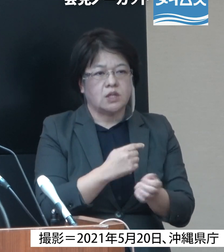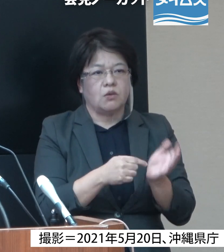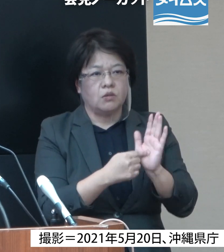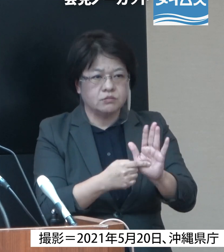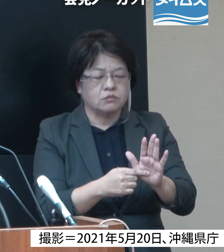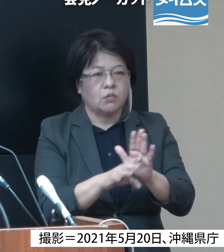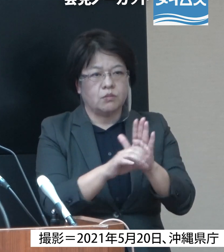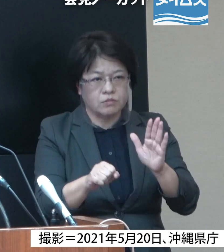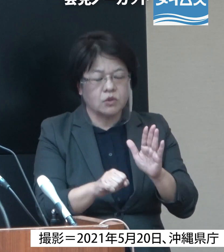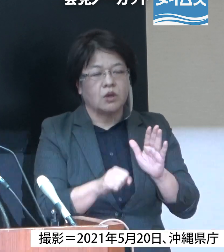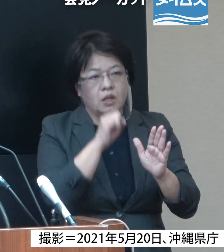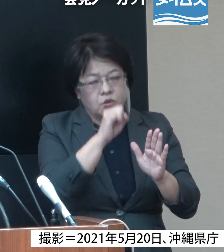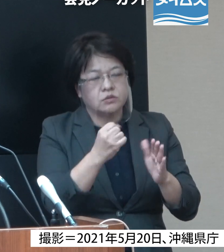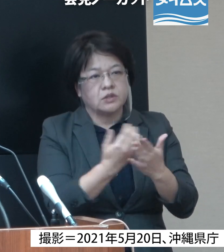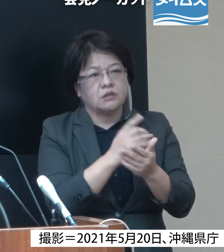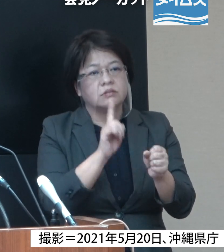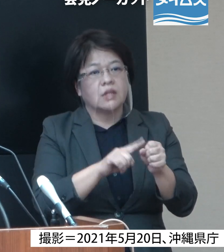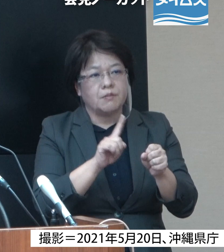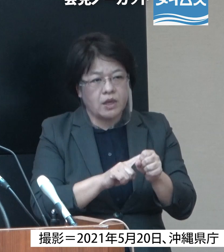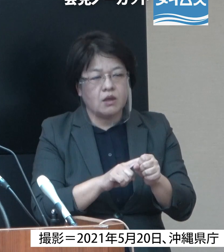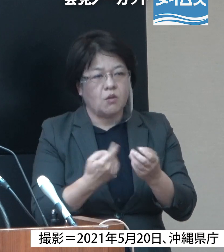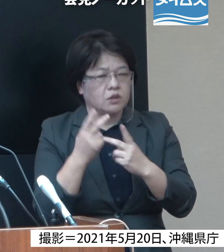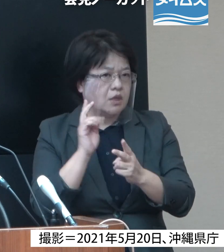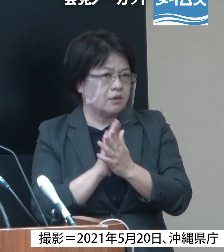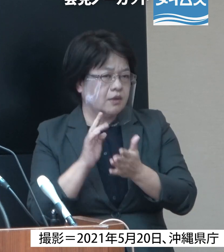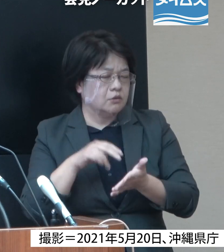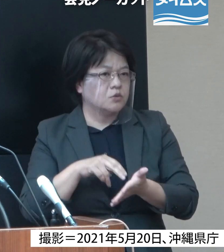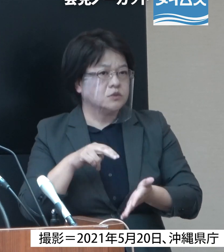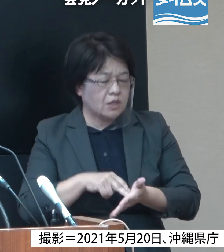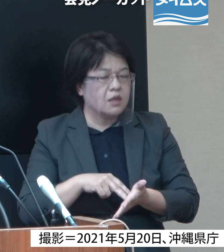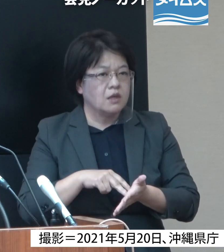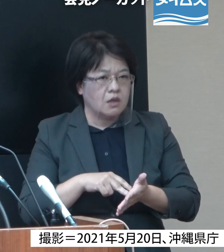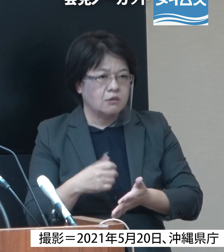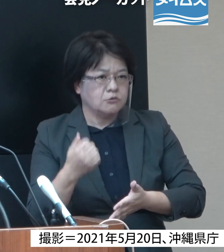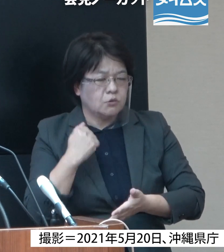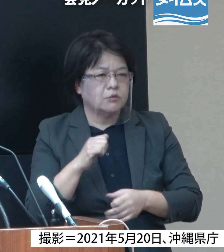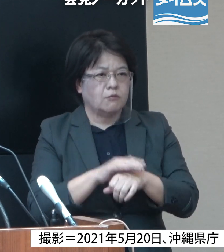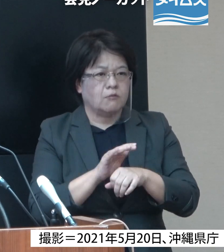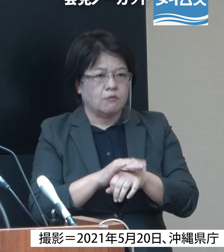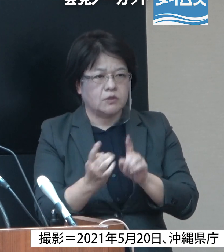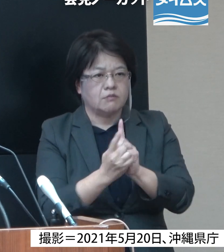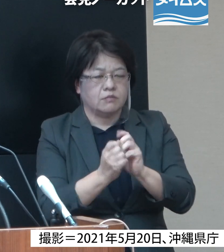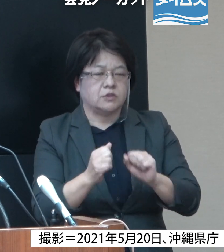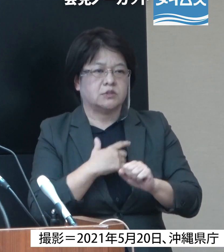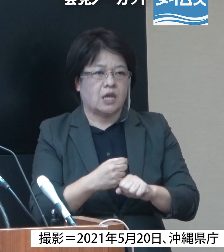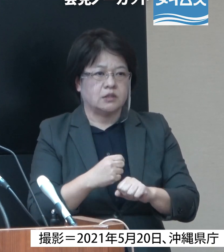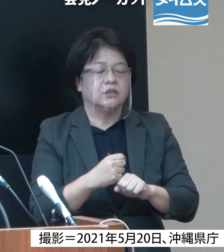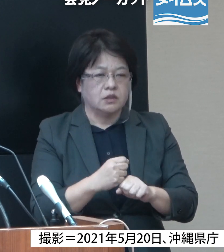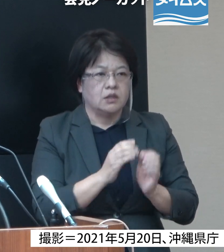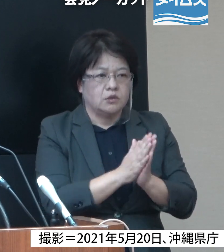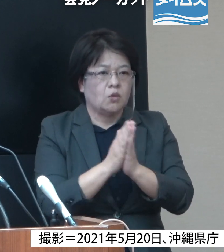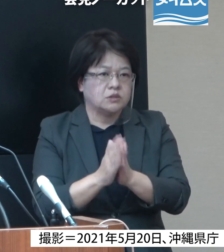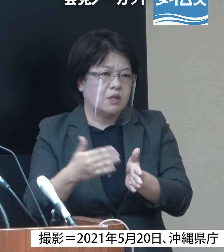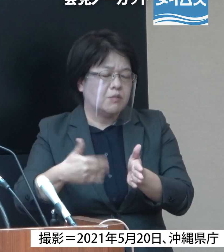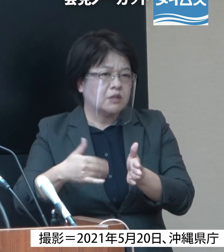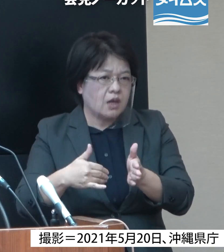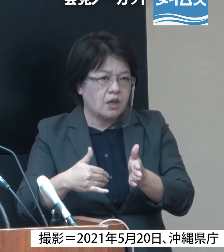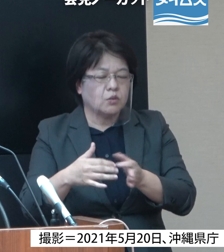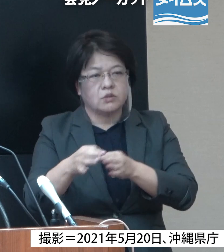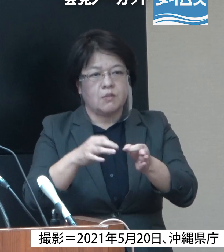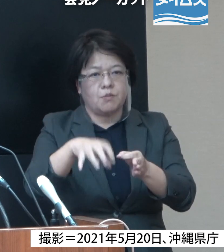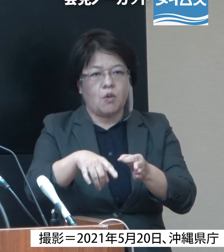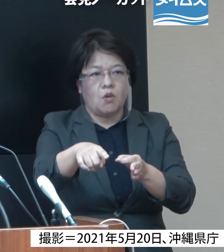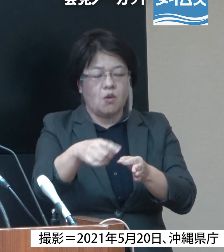店舗に対しては強い姿勢で臨んでまいります。重点措置区域内の要請に応じていただけていない店舗